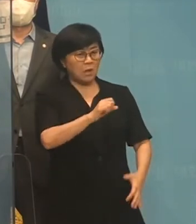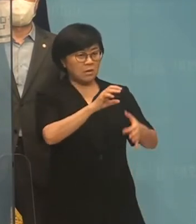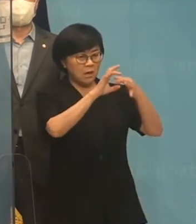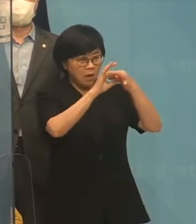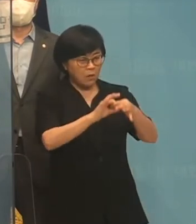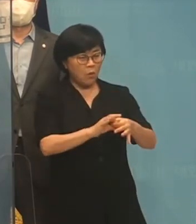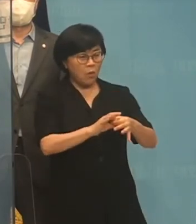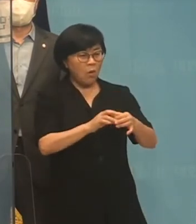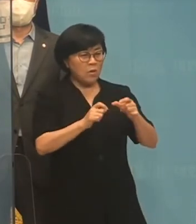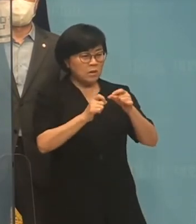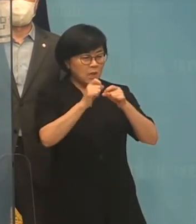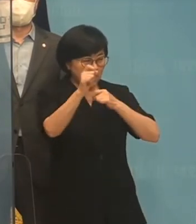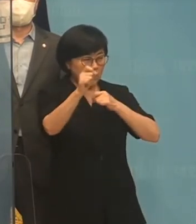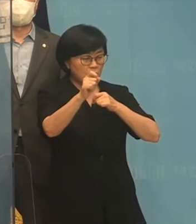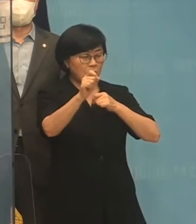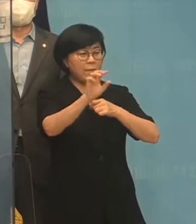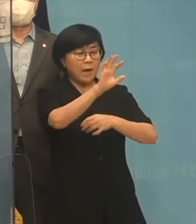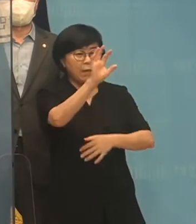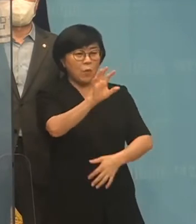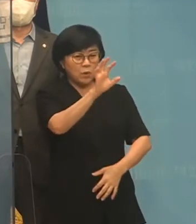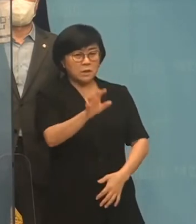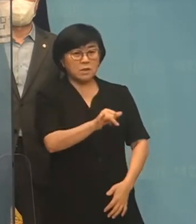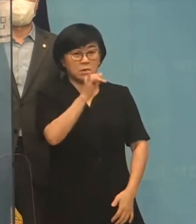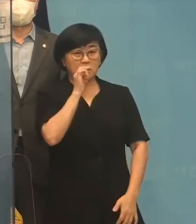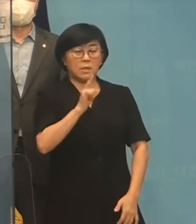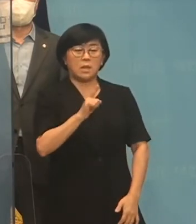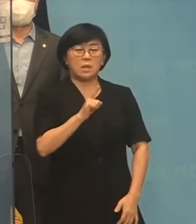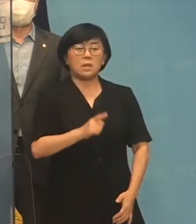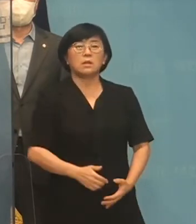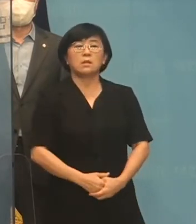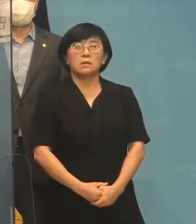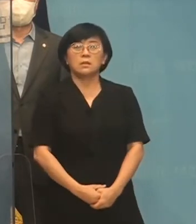지속적으로 장기적으로 이루어졌다는 것입니다. 아마도